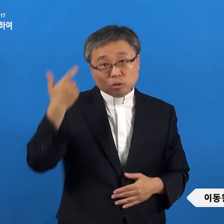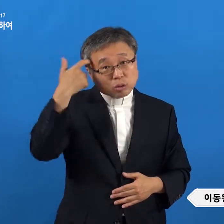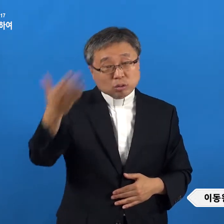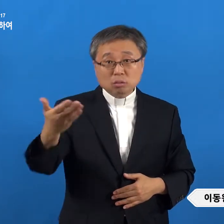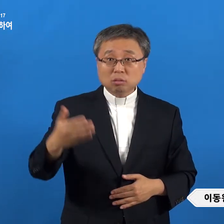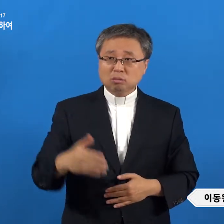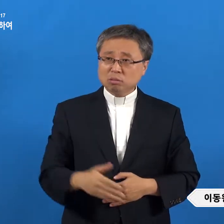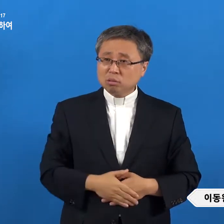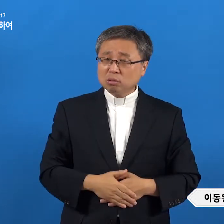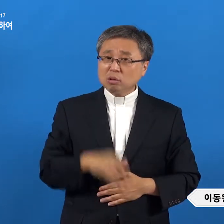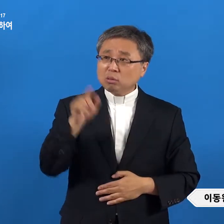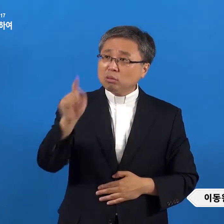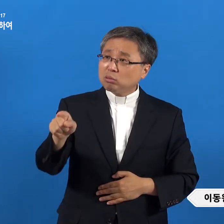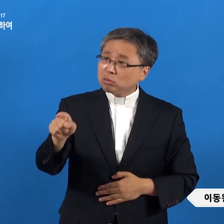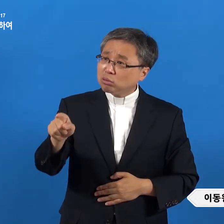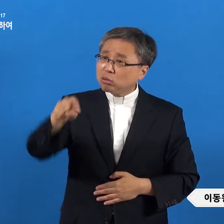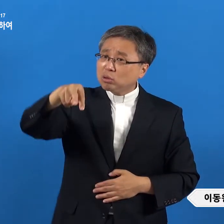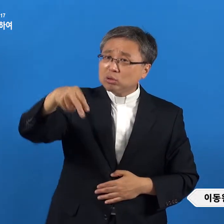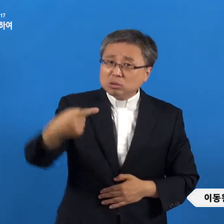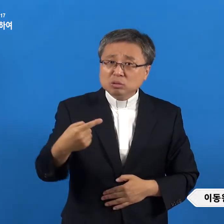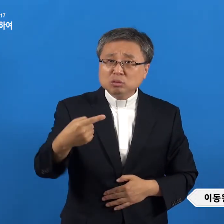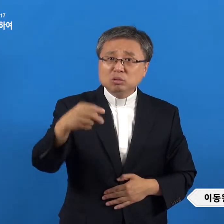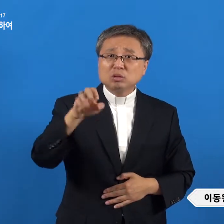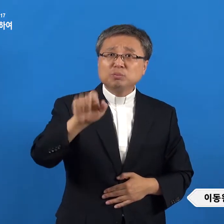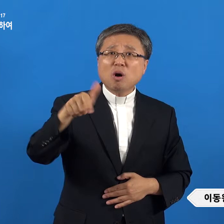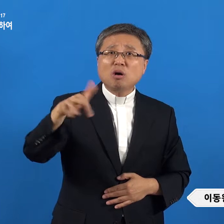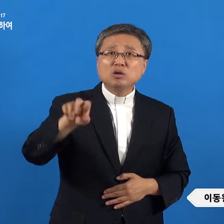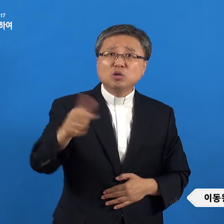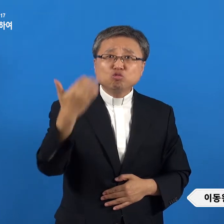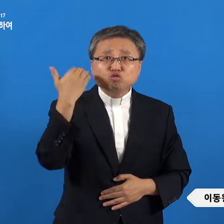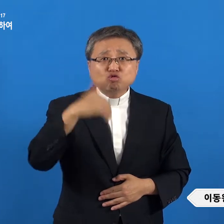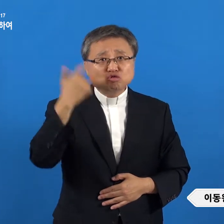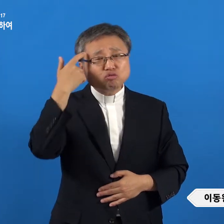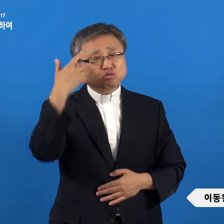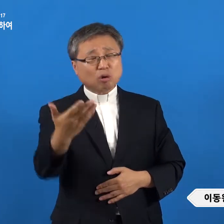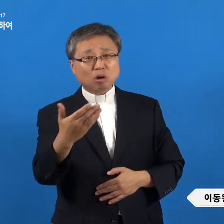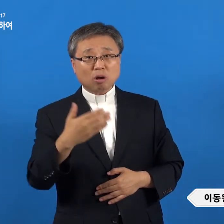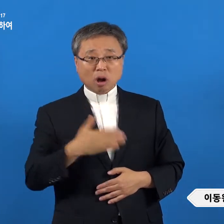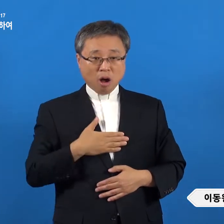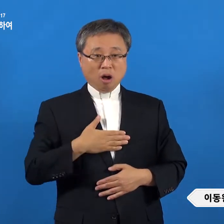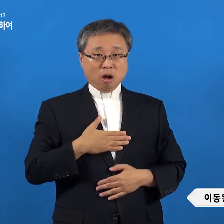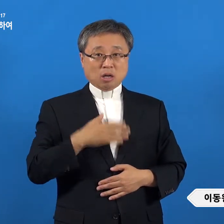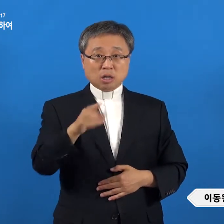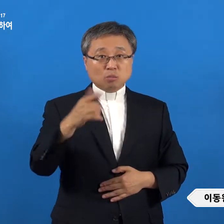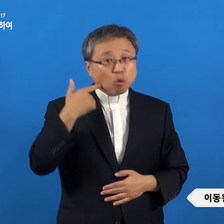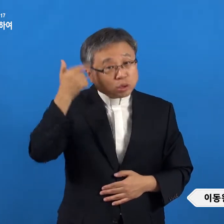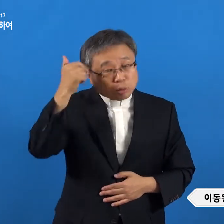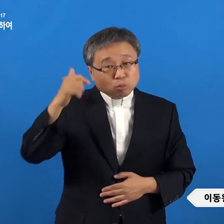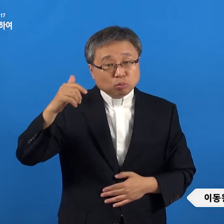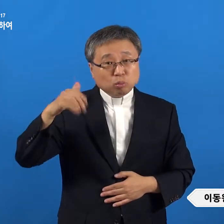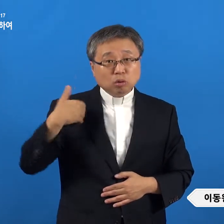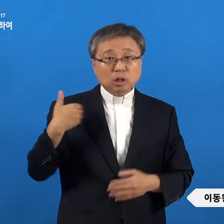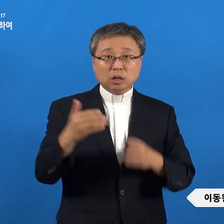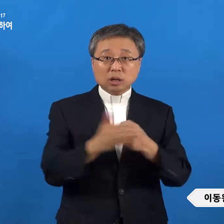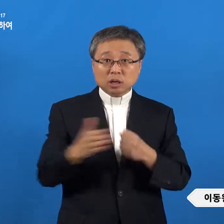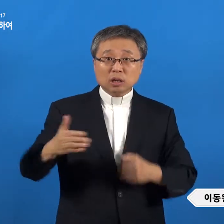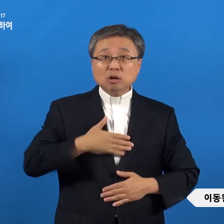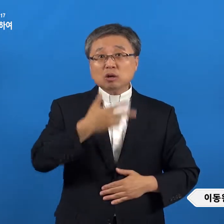그러니까 그 스폴전, who is Spurgeon? 그래요. 아니 스폴전을 모르다니. 한때 영국의 런던에서 위대한